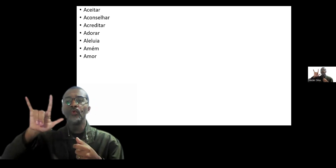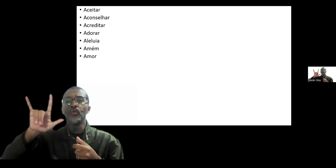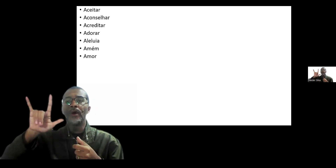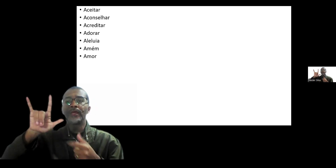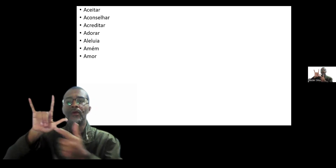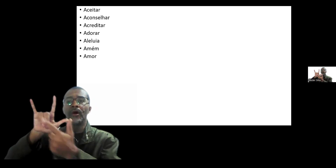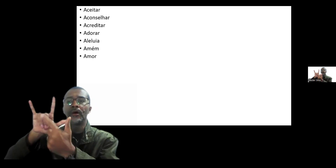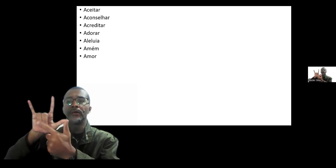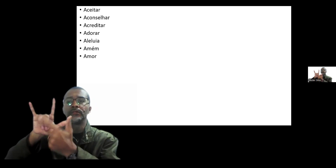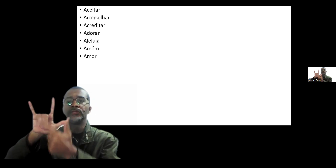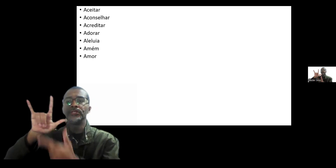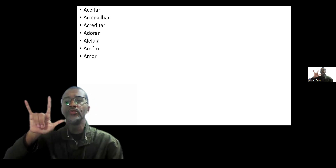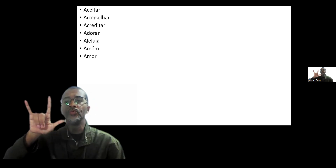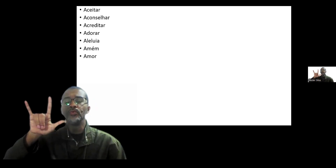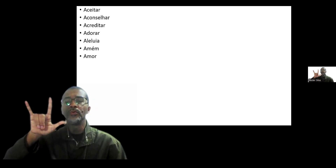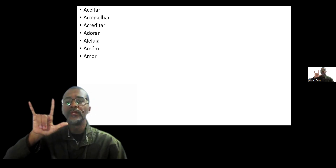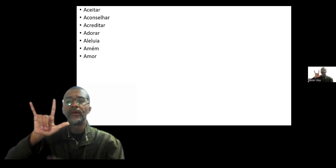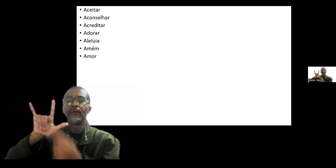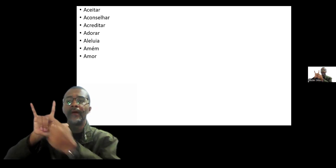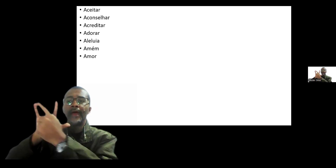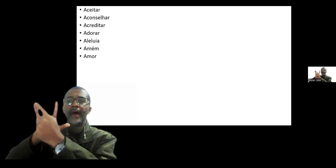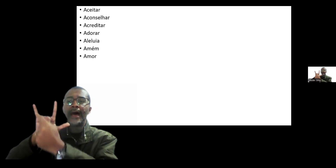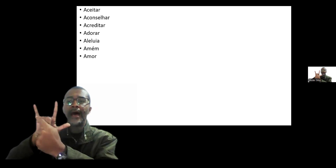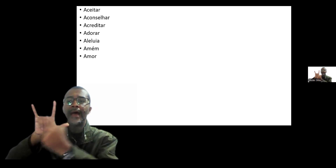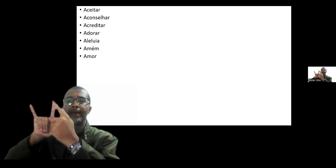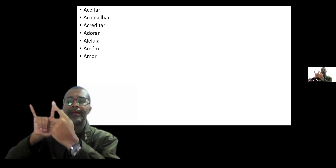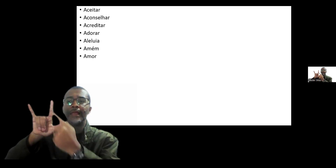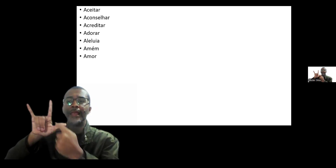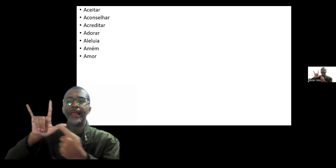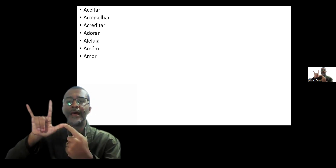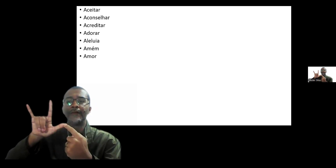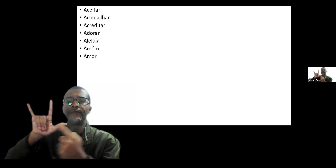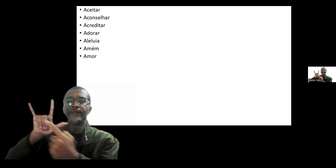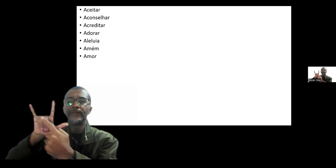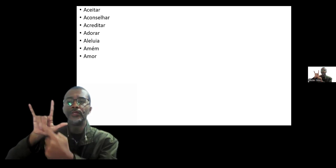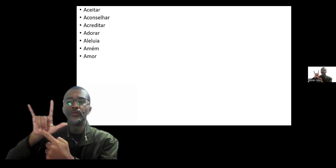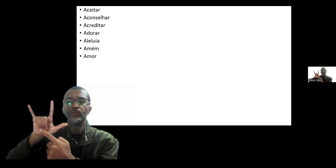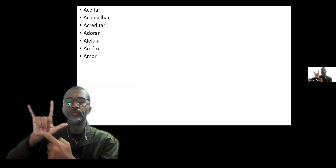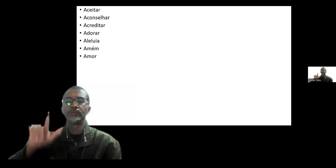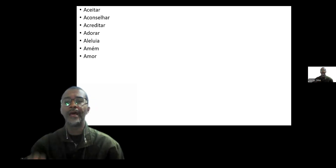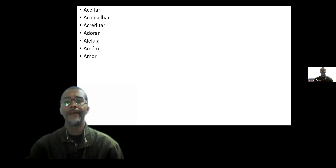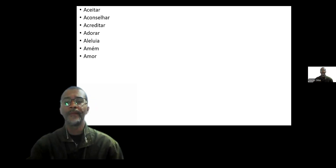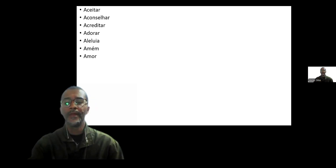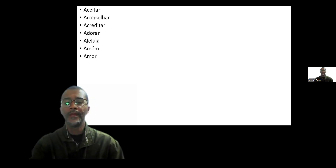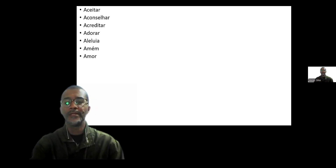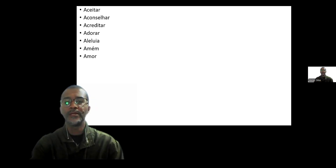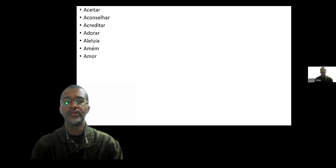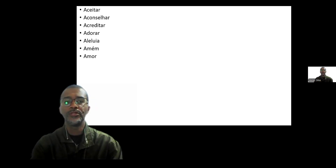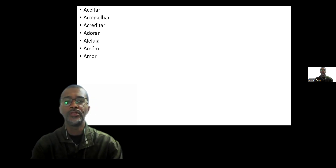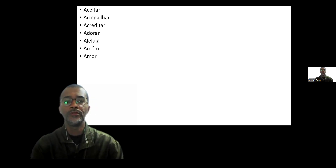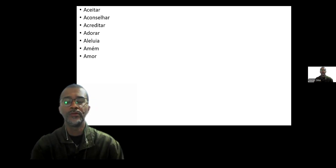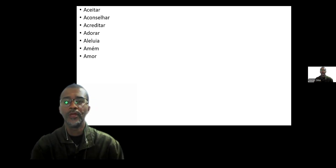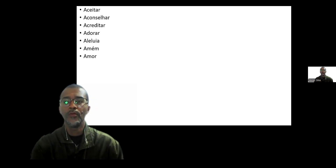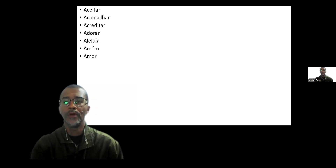e o U aqui, ó, de you. Então é I love you, tá? Esse